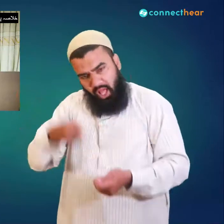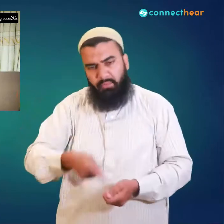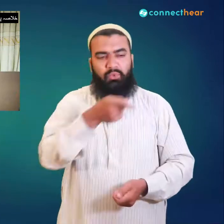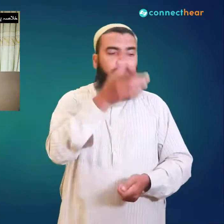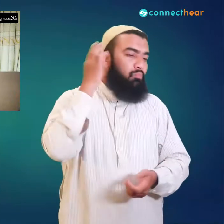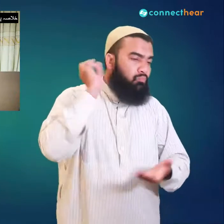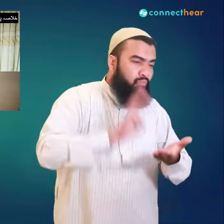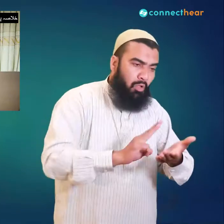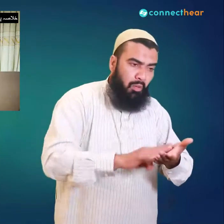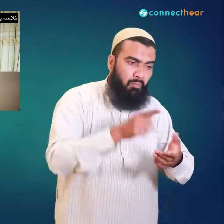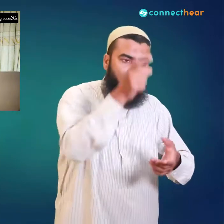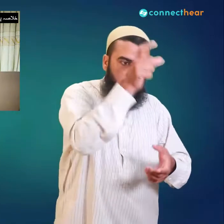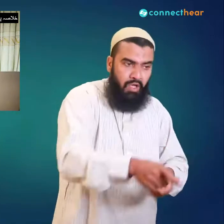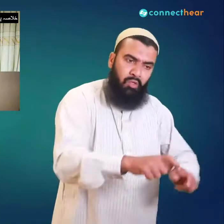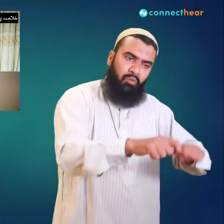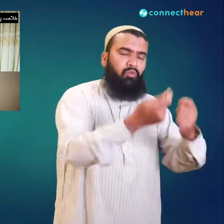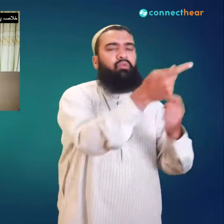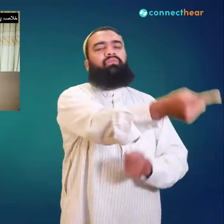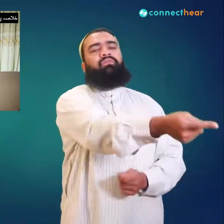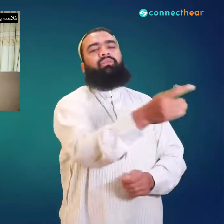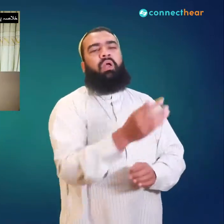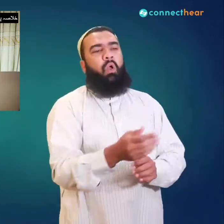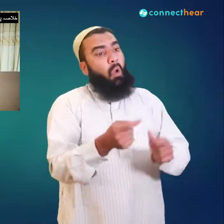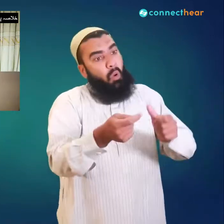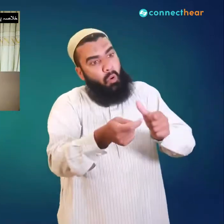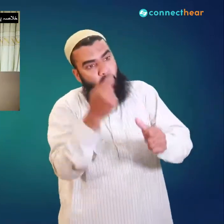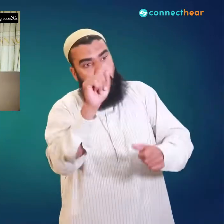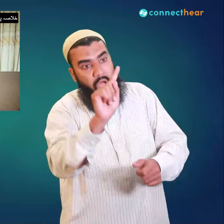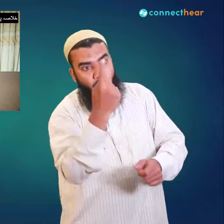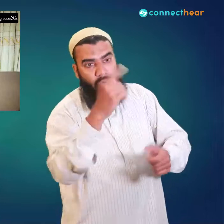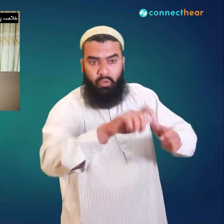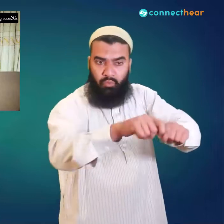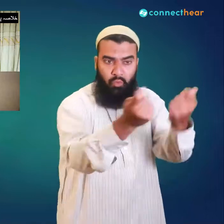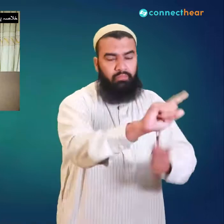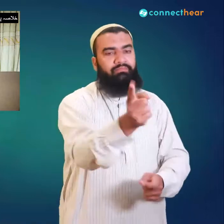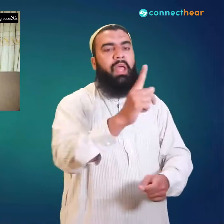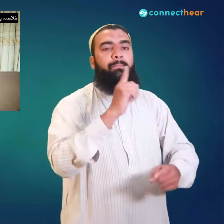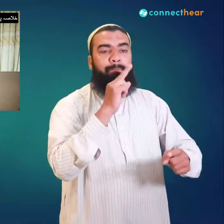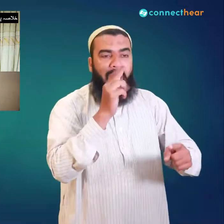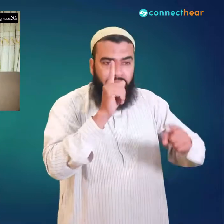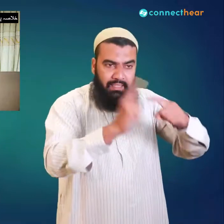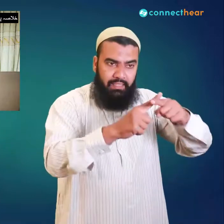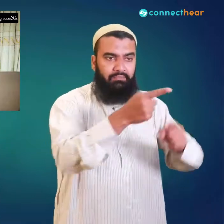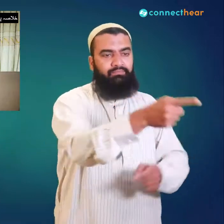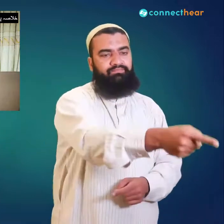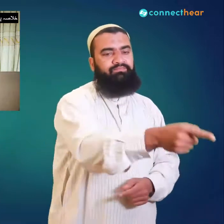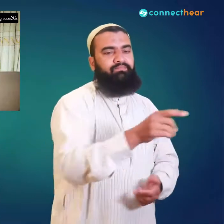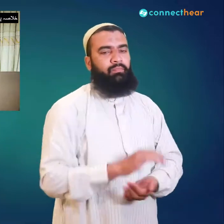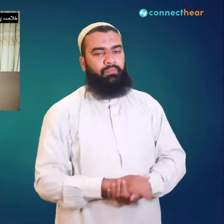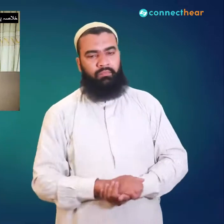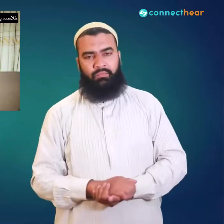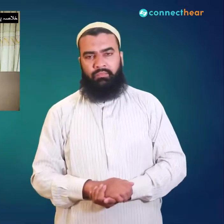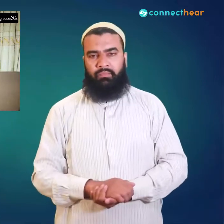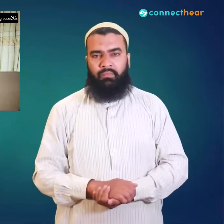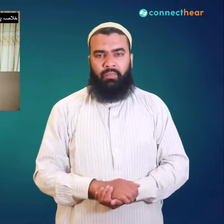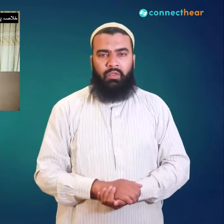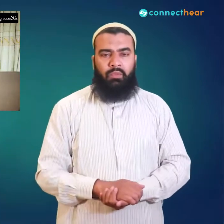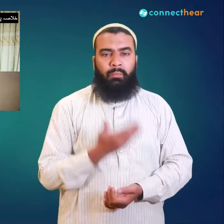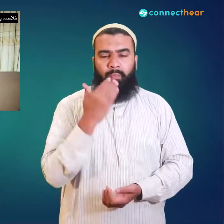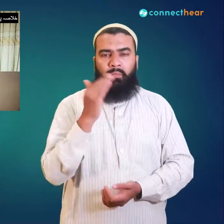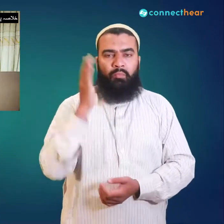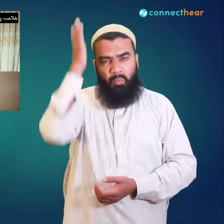یا مسلمان ہو جائیں، ورنہ ان سے جنگ کی جائے گی۔ اگر یہ جزیہ دے دیتے ہیں تب بھی ان کے ساتھ جنگ نہیں کی جائے